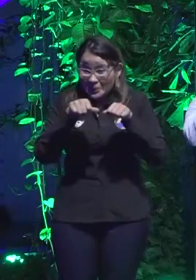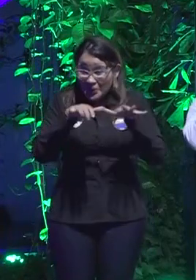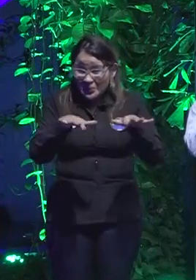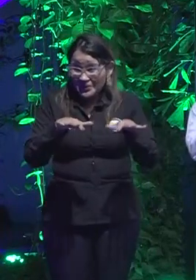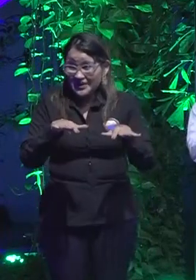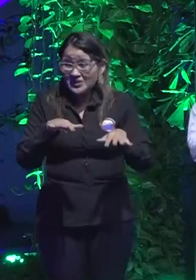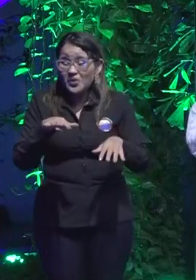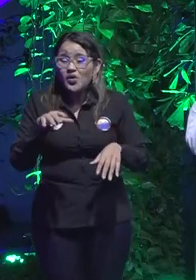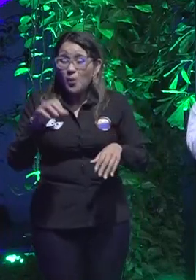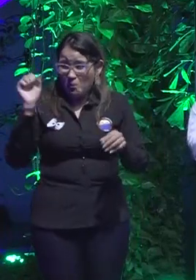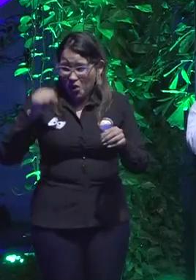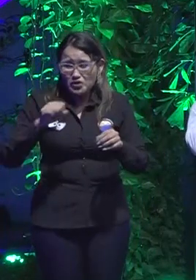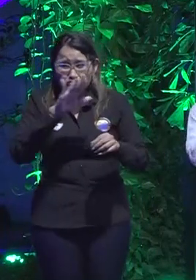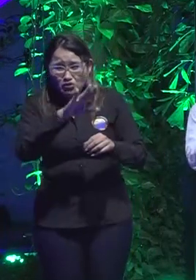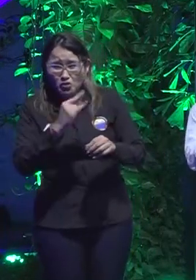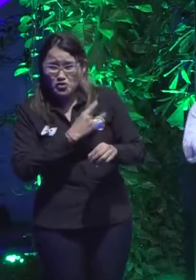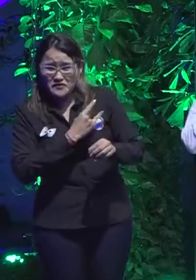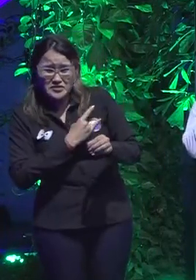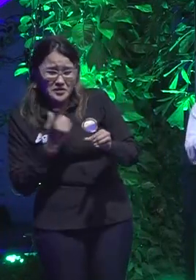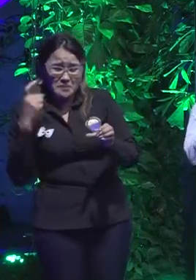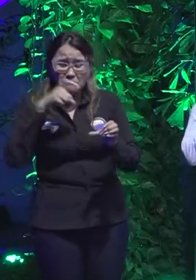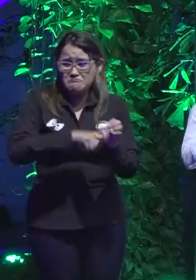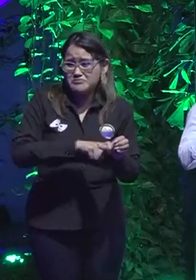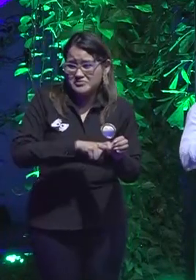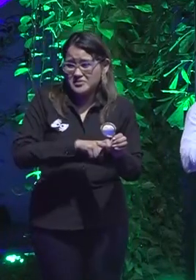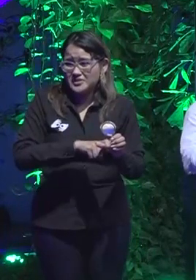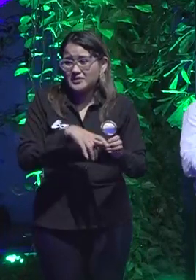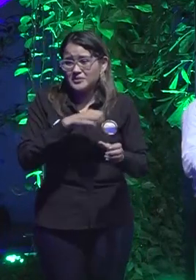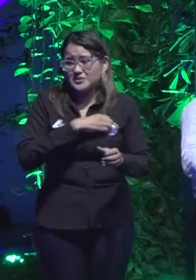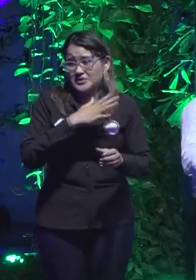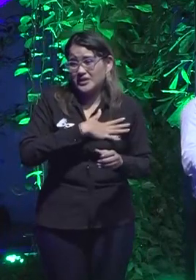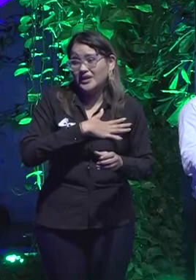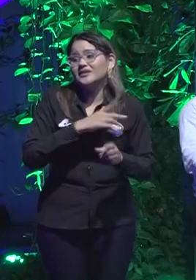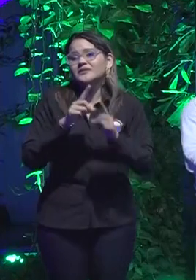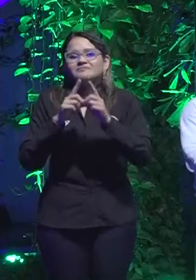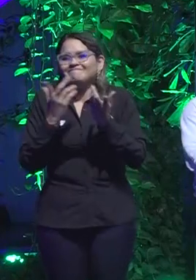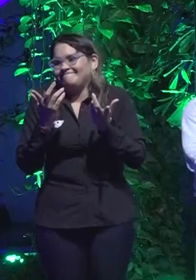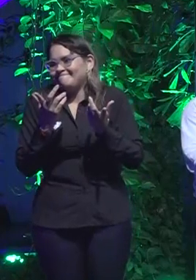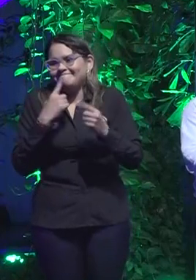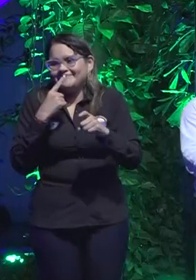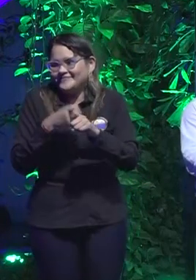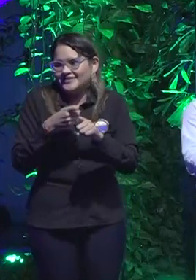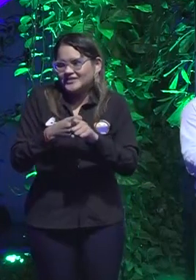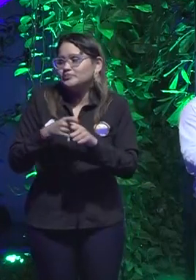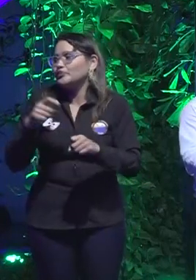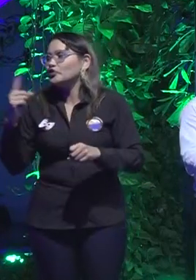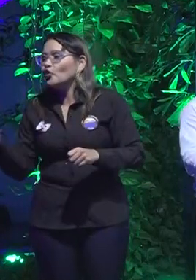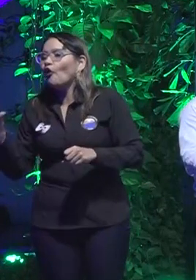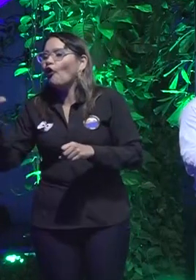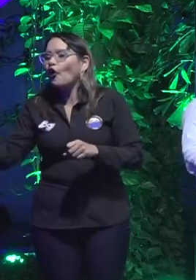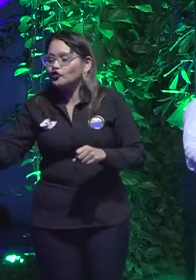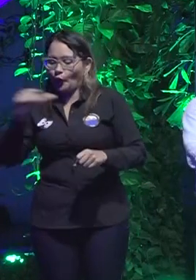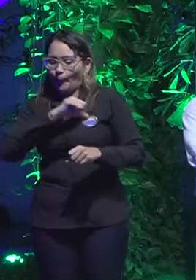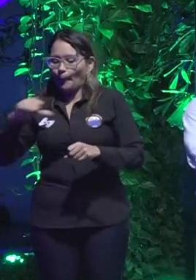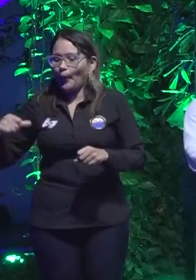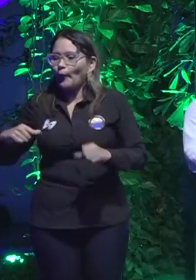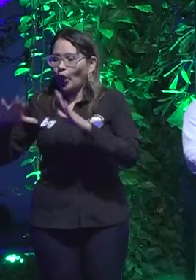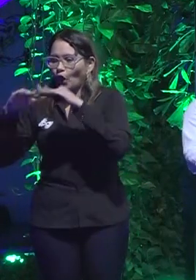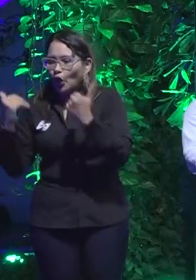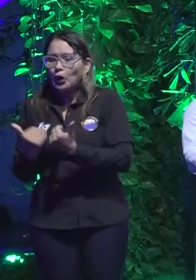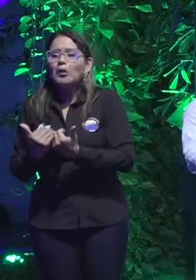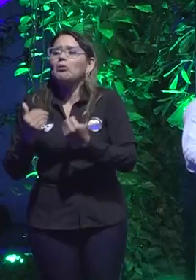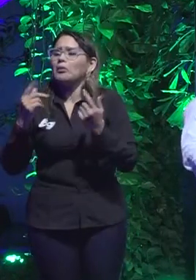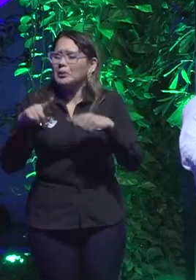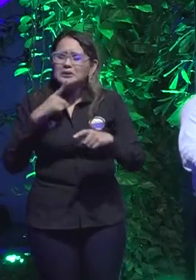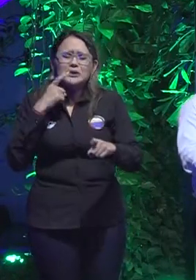acreditada. Y un egresado de colegio privado tiene 3 veces menos probabilidad. Aquí no se salva nadie, no se equivoquen, ni público ni